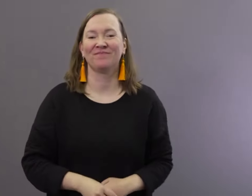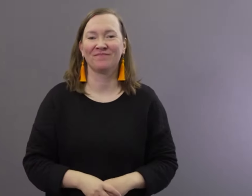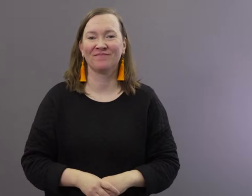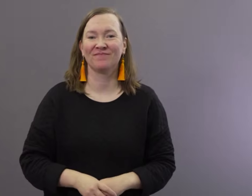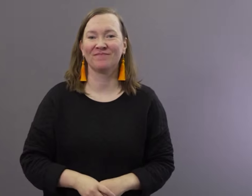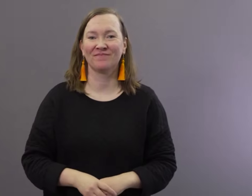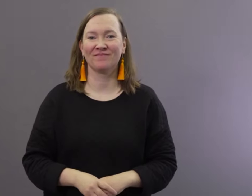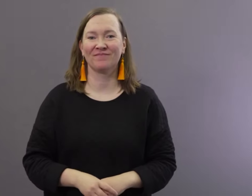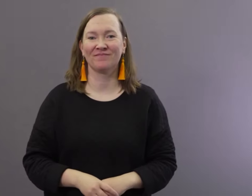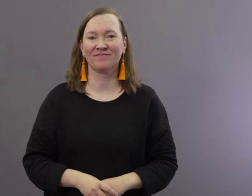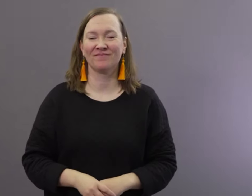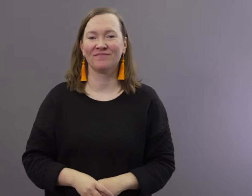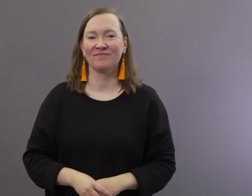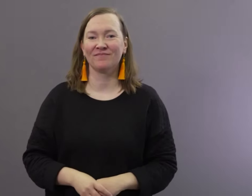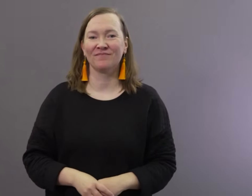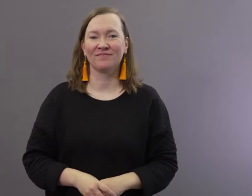Ole hyvä, Laura.